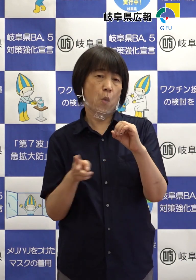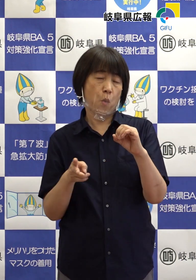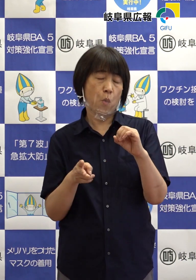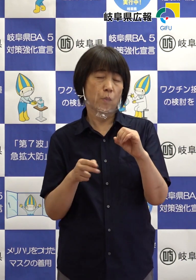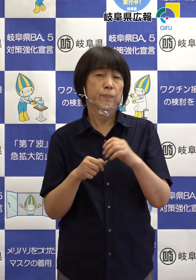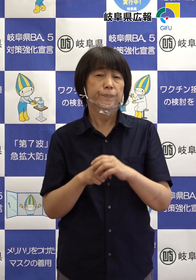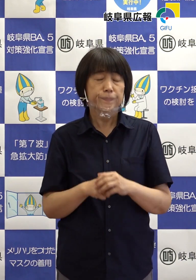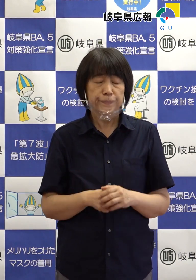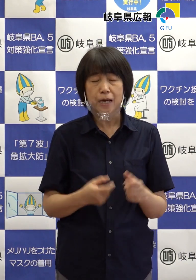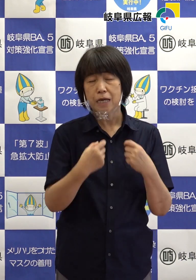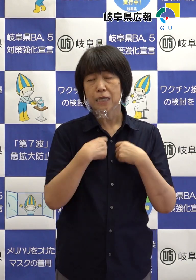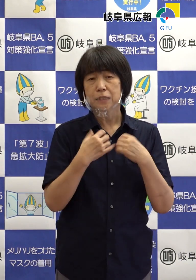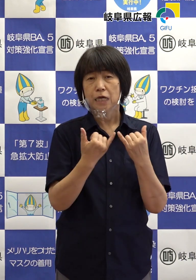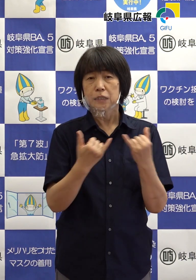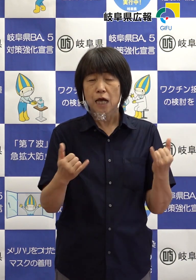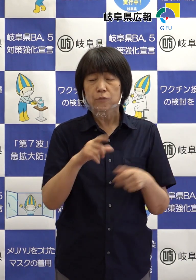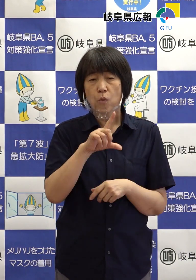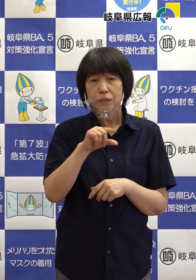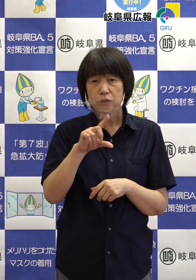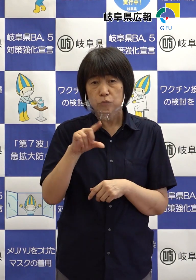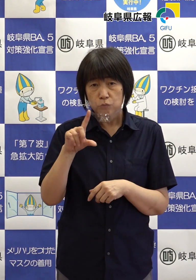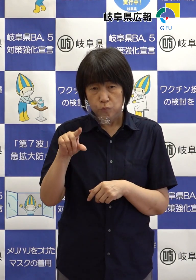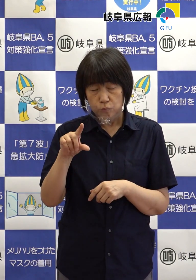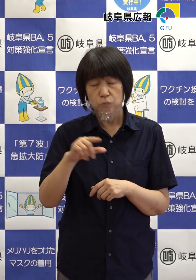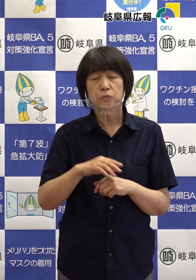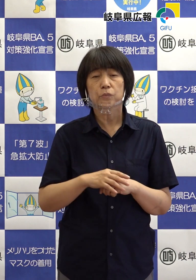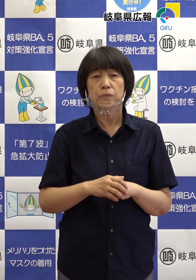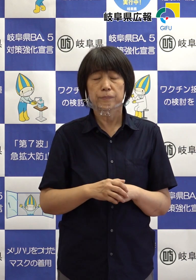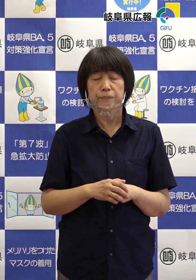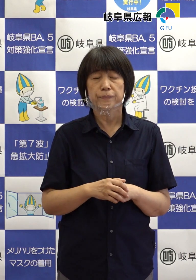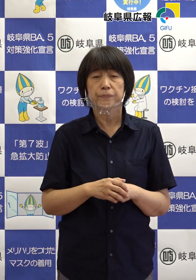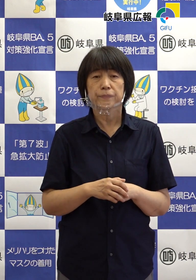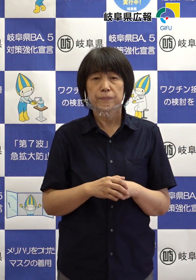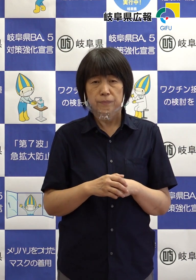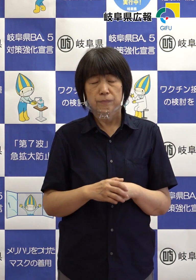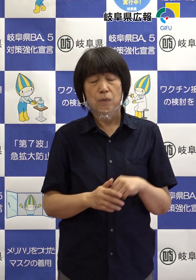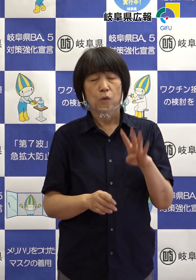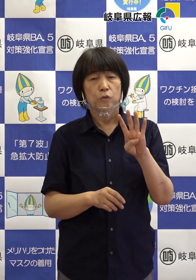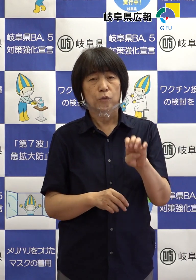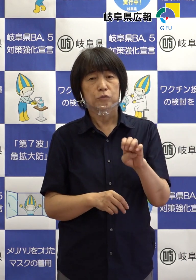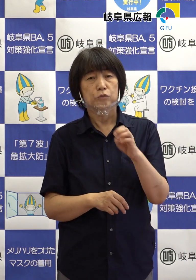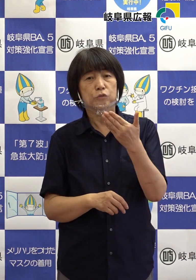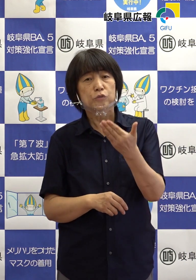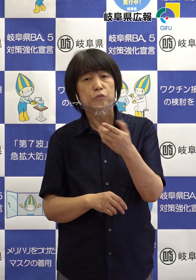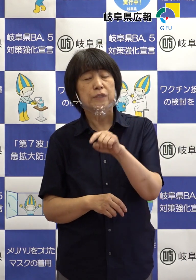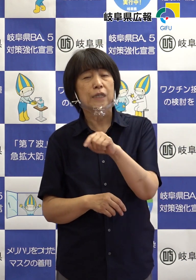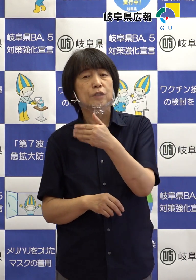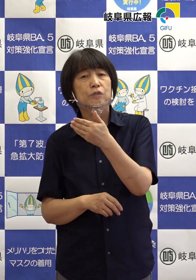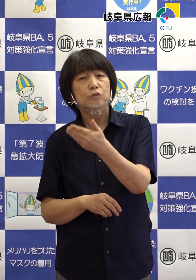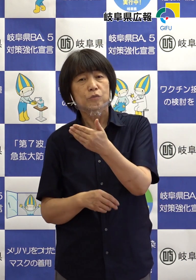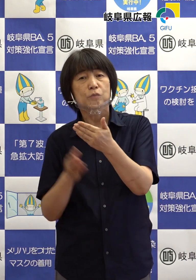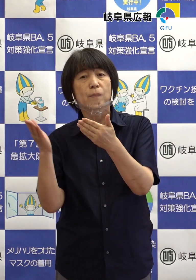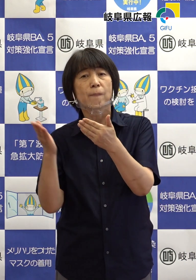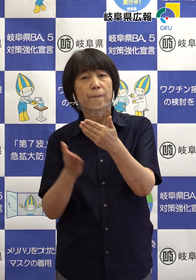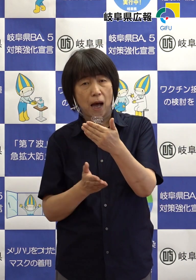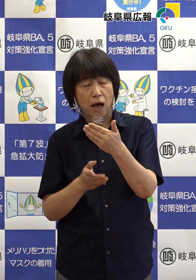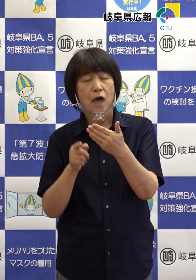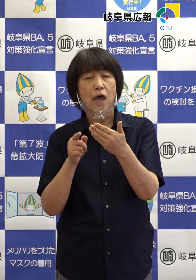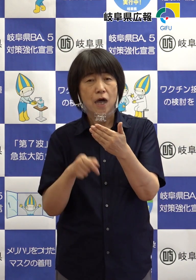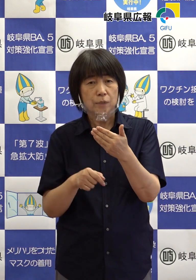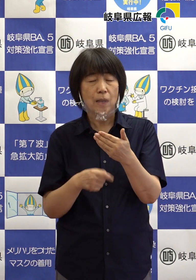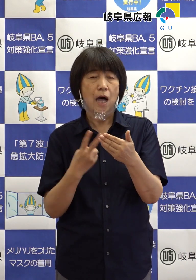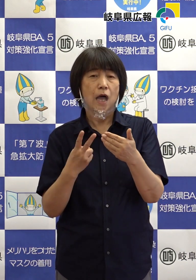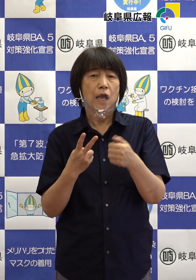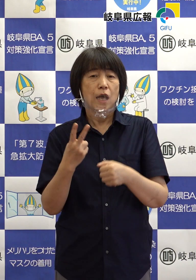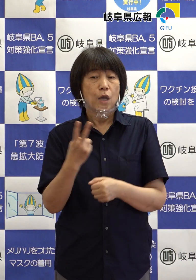それから4成立も確実に上がってきておりまして49.9ということはもう調べたら二人に一人は発生していると言う